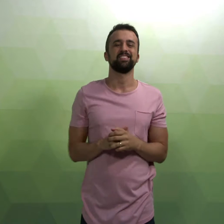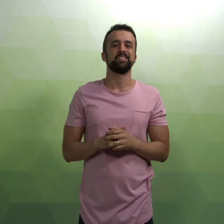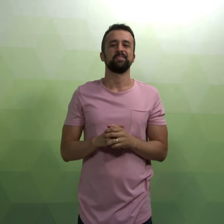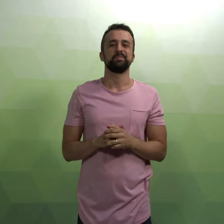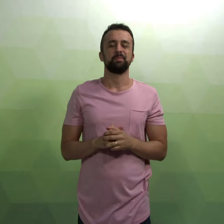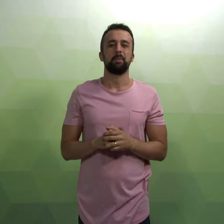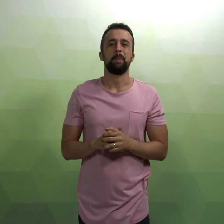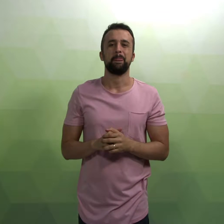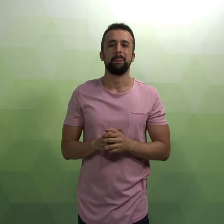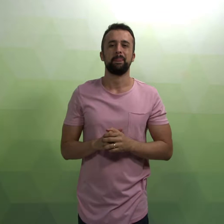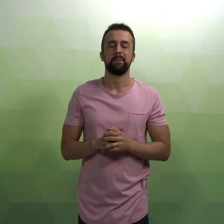Vejam um exemplo.